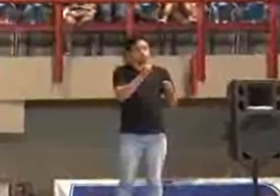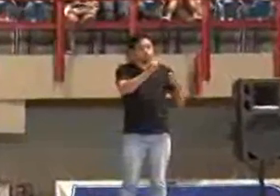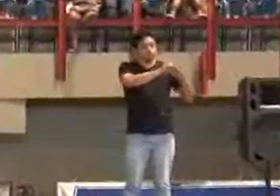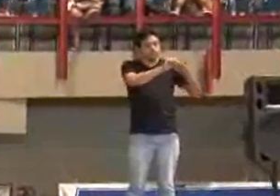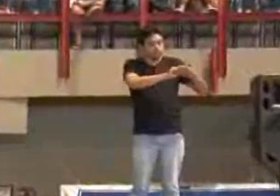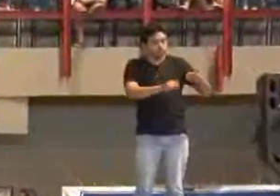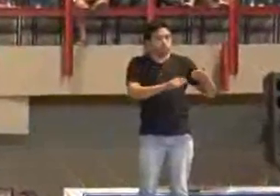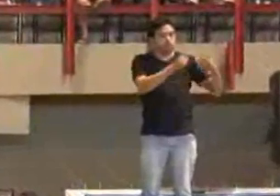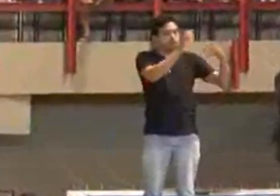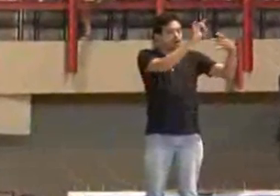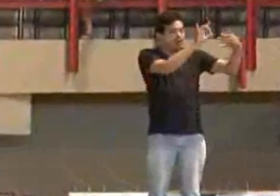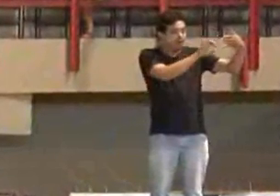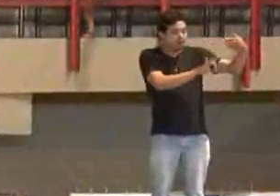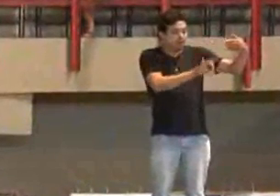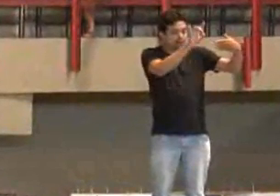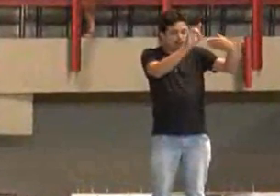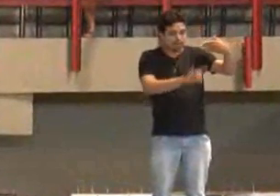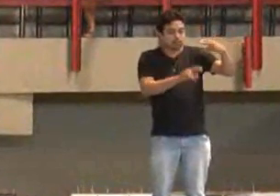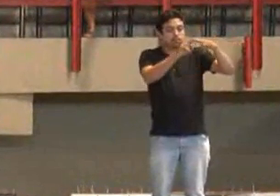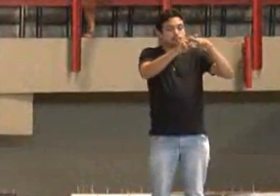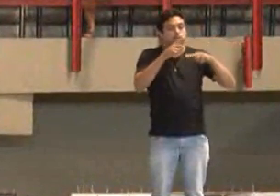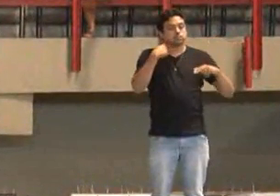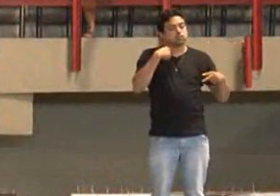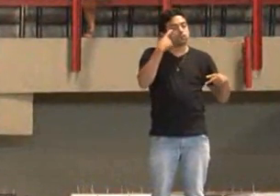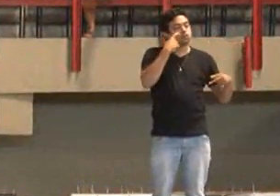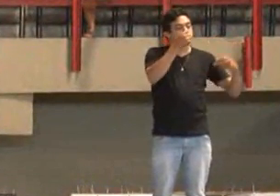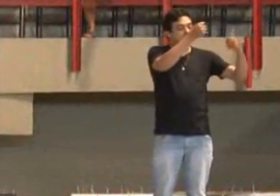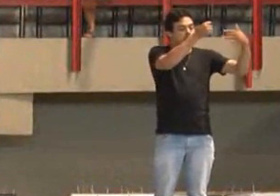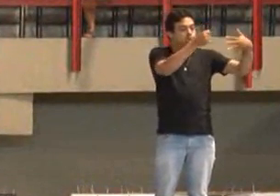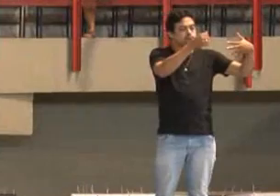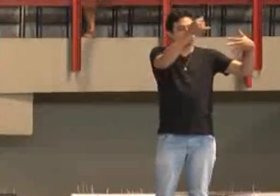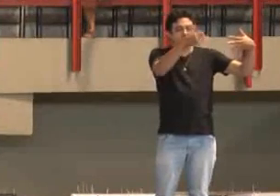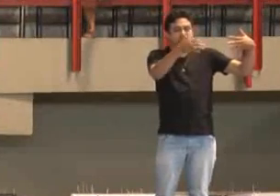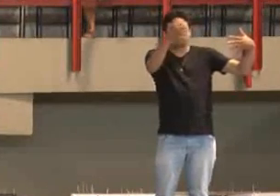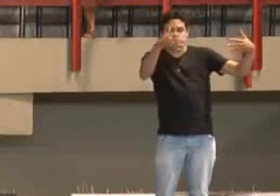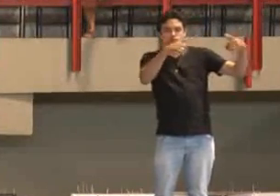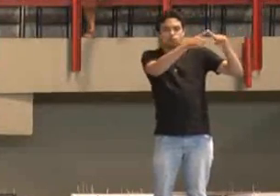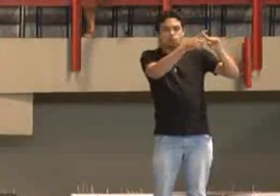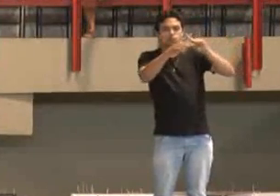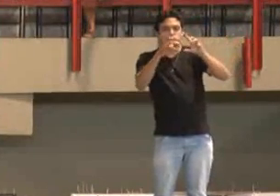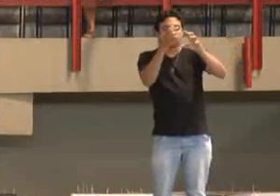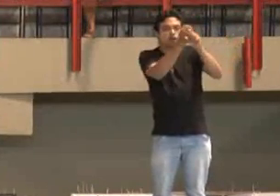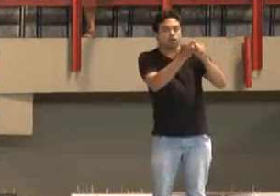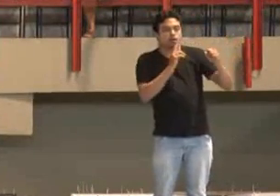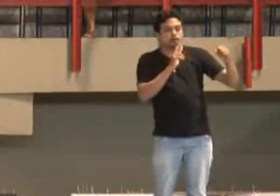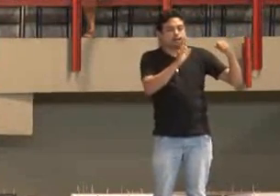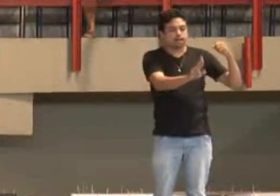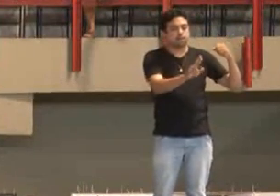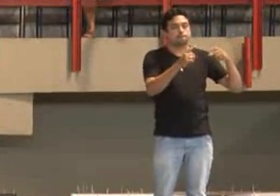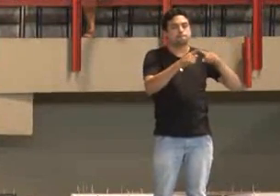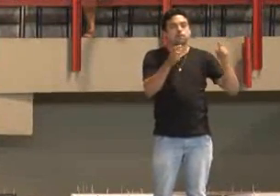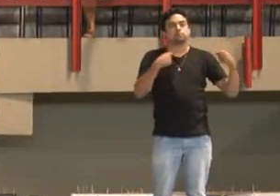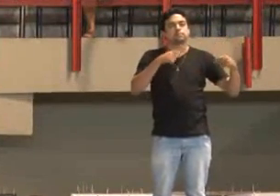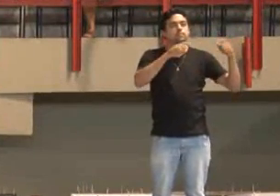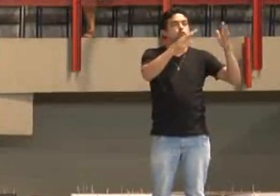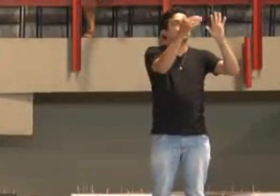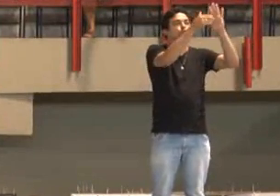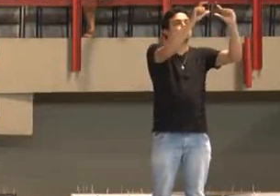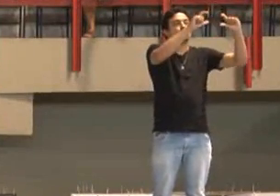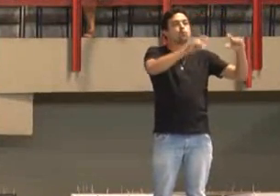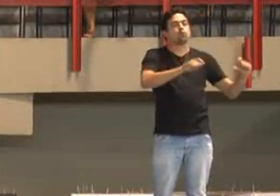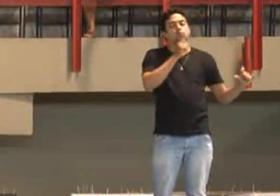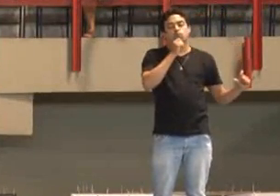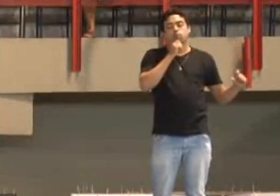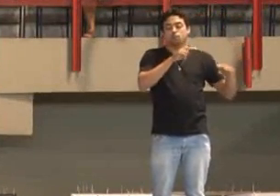análise combinatória. É o que a gente chama de contagem indireta. Você chega no resultado sem precisar escrever os